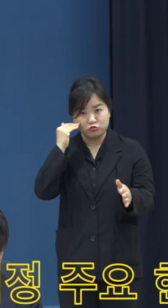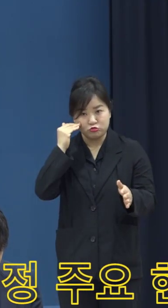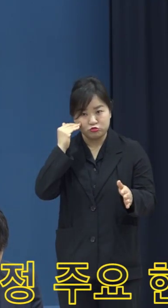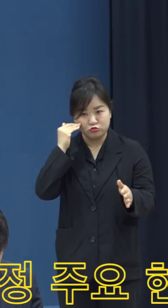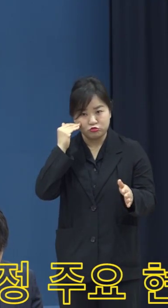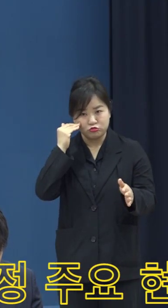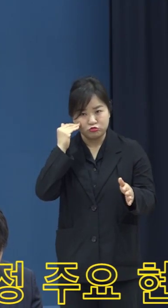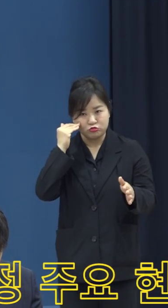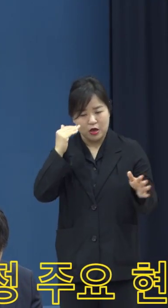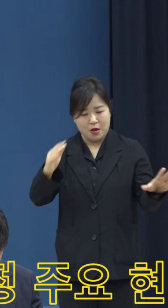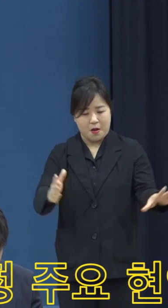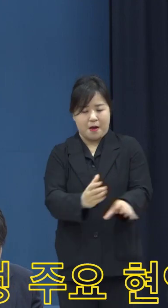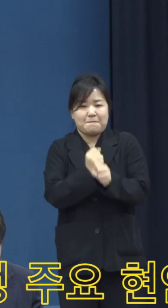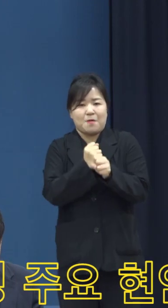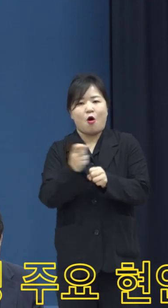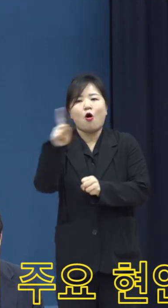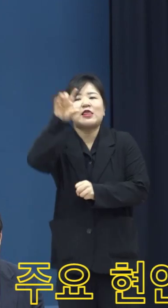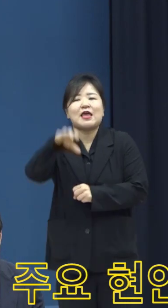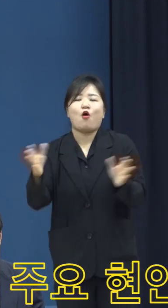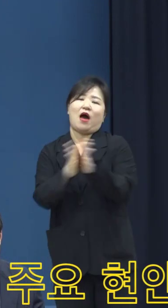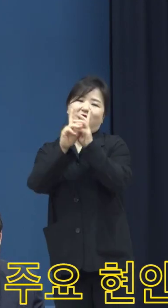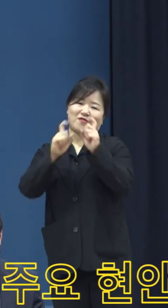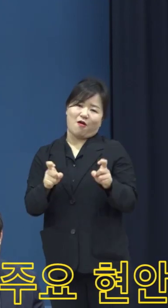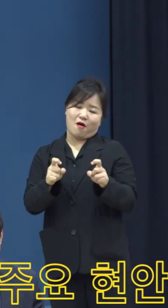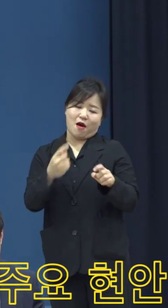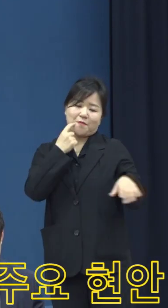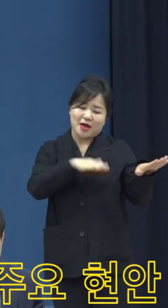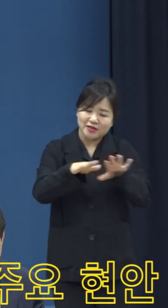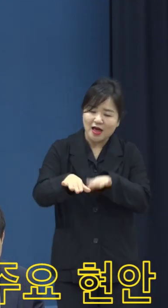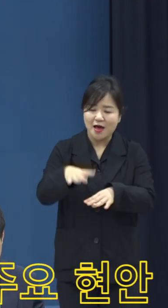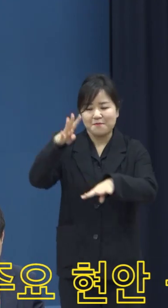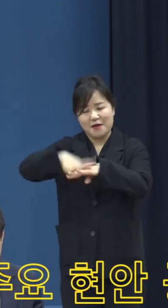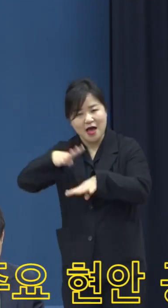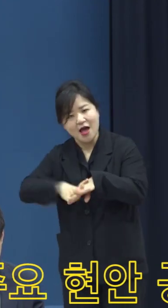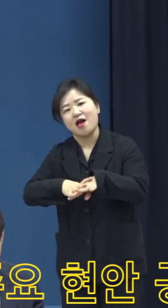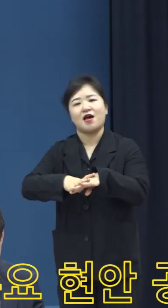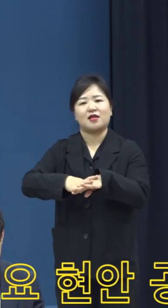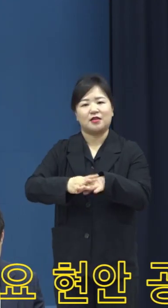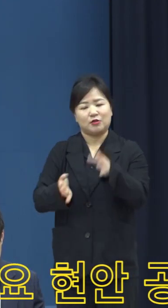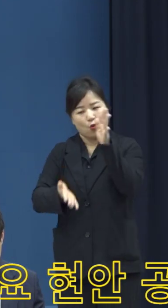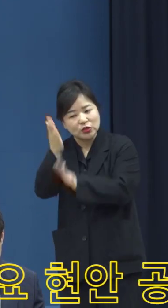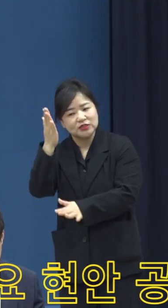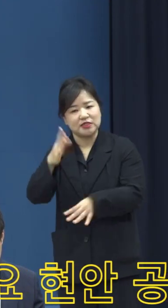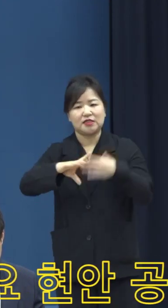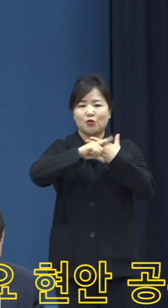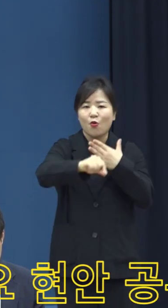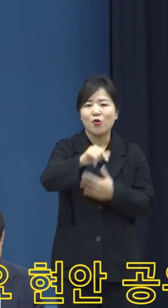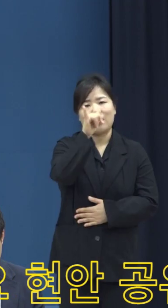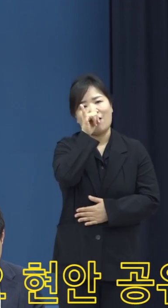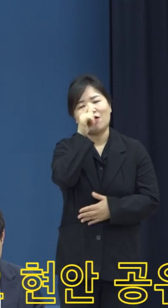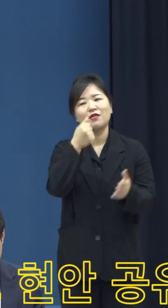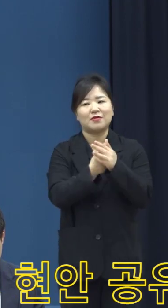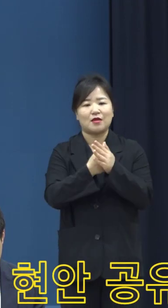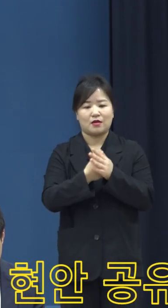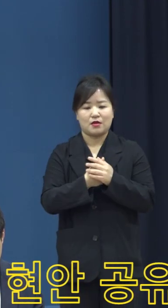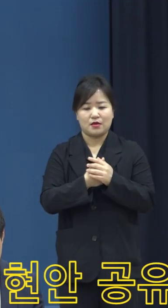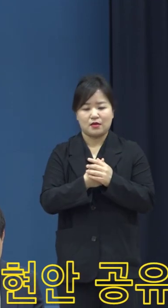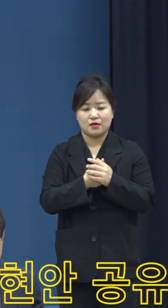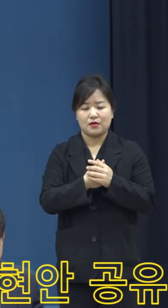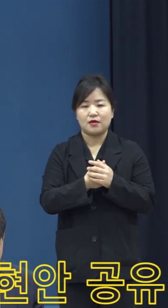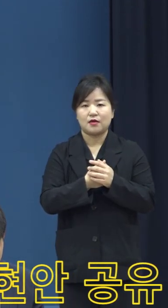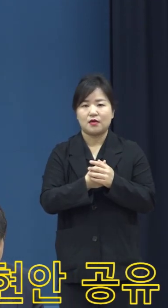대한민국의 축소판이라고 할 수 있는 게 우리 화성이에요. 바다도 있고 농촌, 어촌, 도시지역까지 다 있다 보니까 우리 화성에는